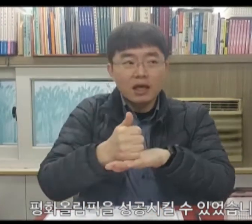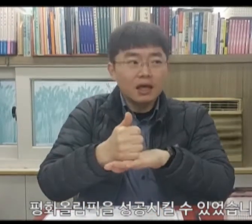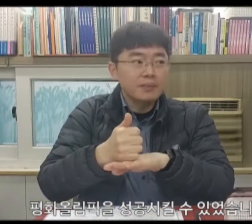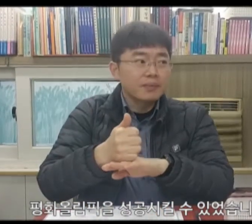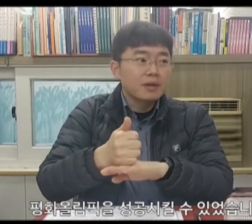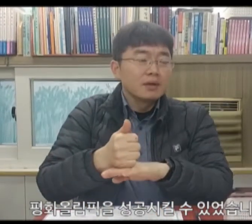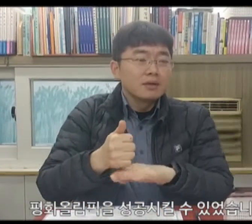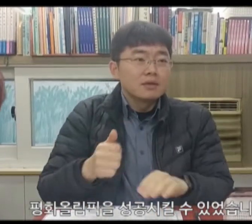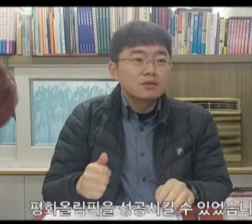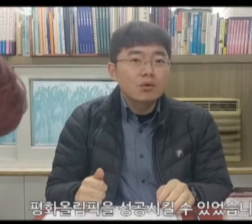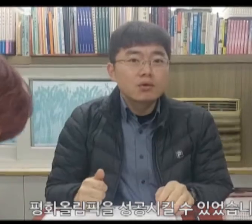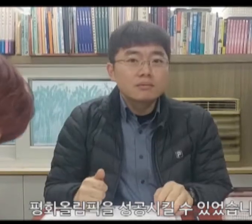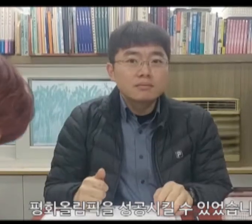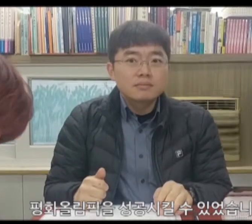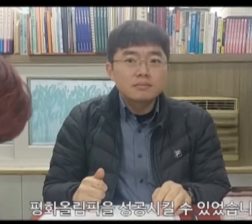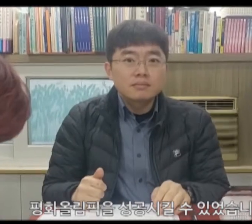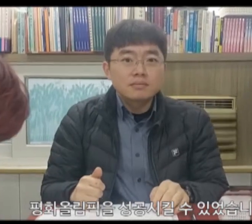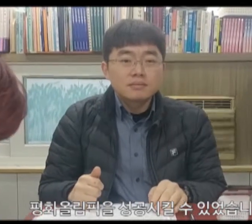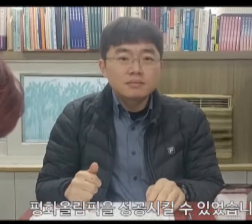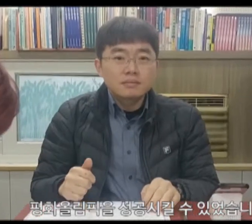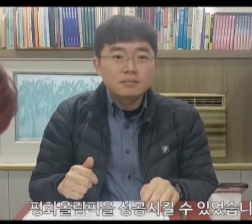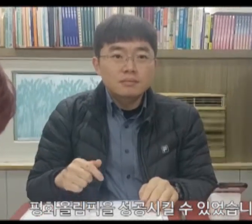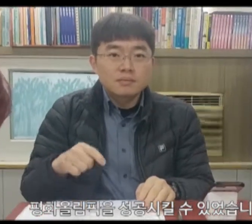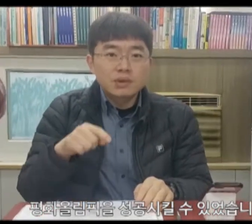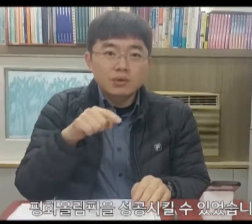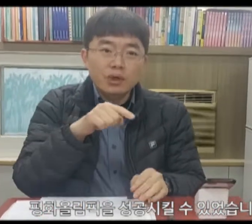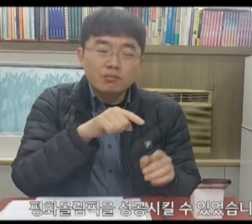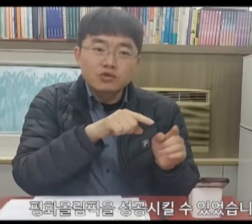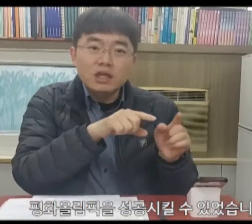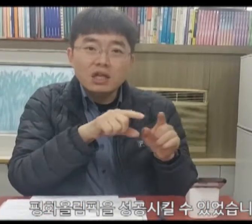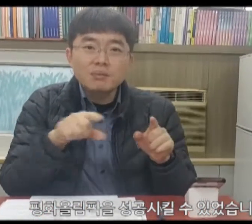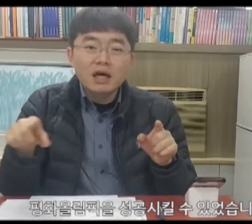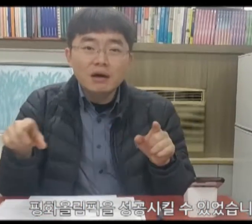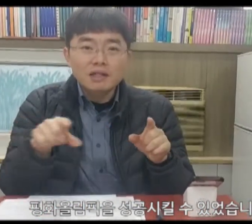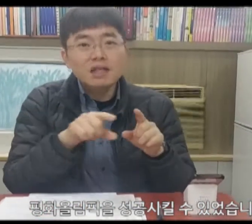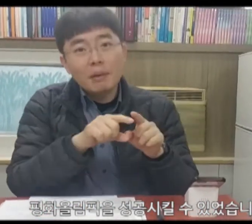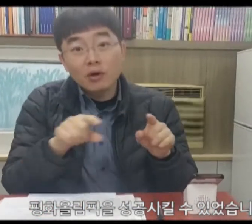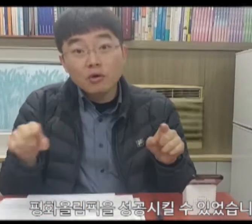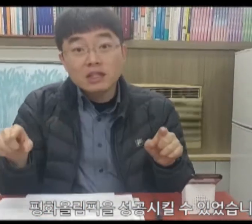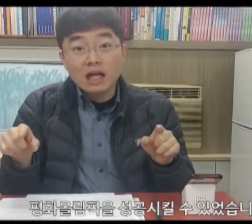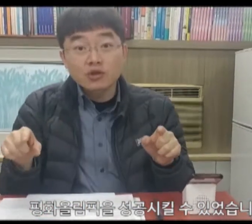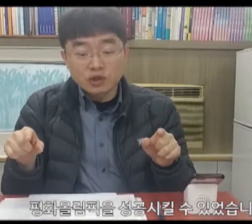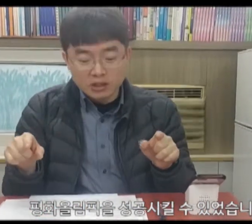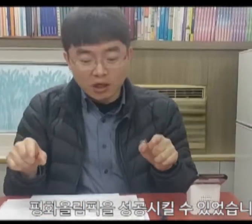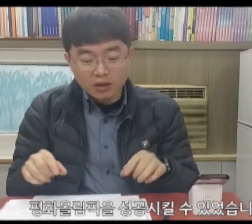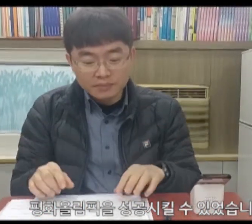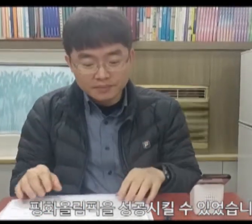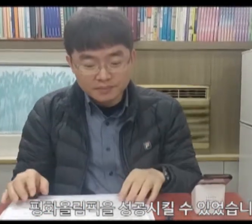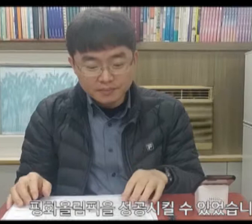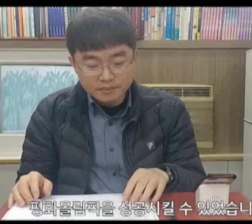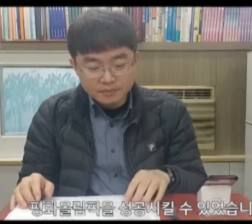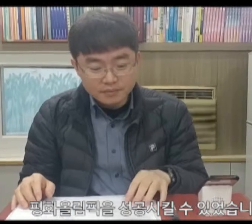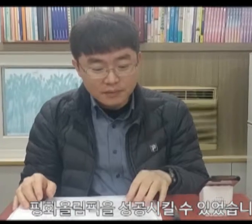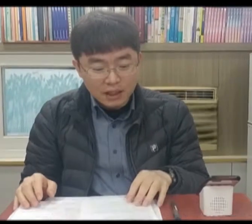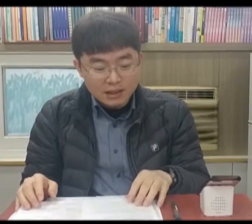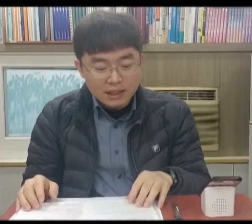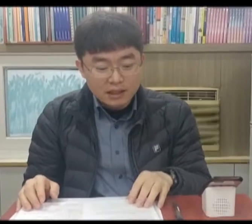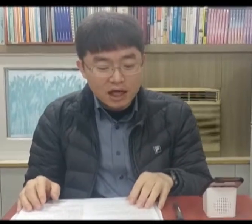게 조금 여기 문장의 의미가 그렇게 매끄러워지지 않을 수 있어요. 자, 그